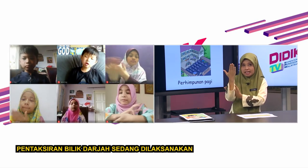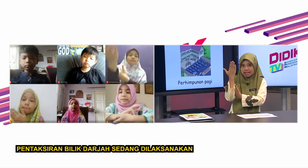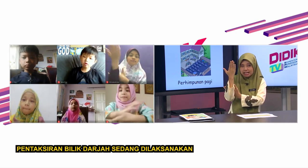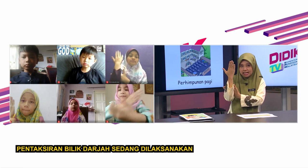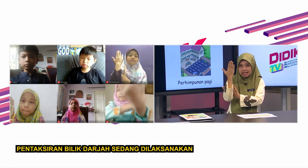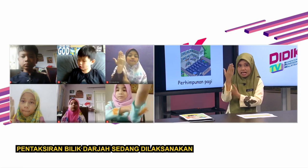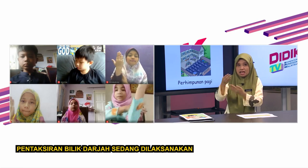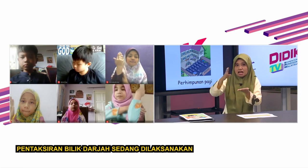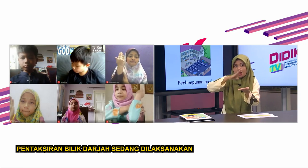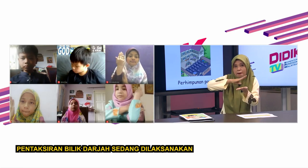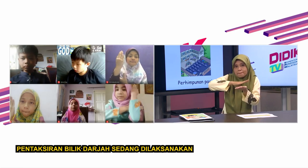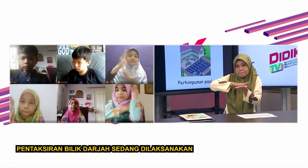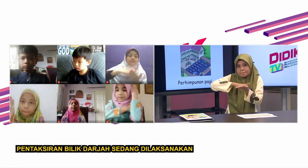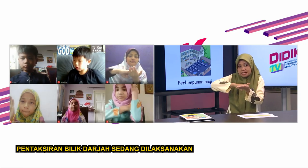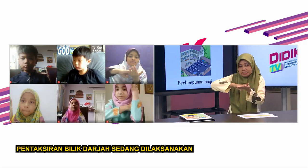pagi,